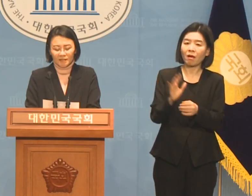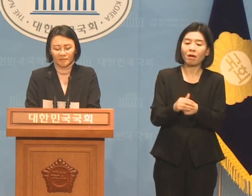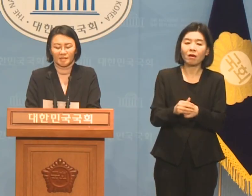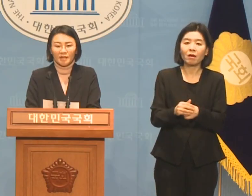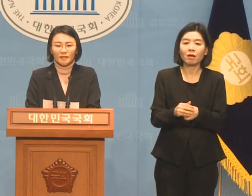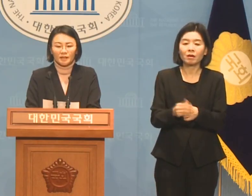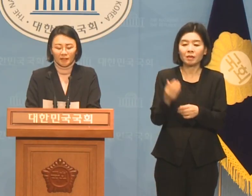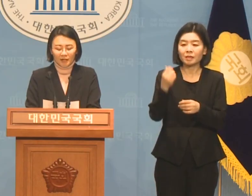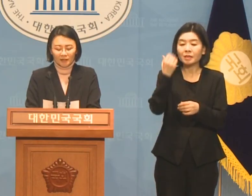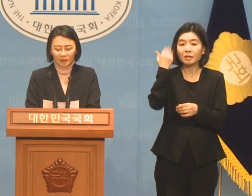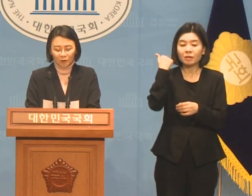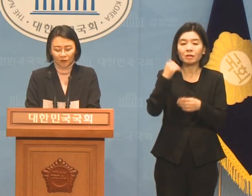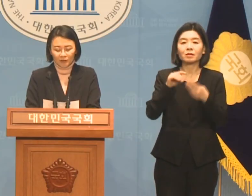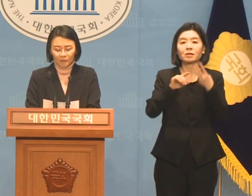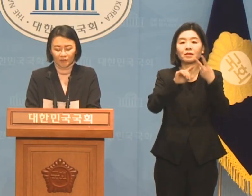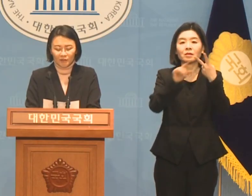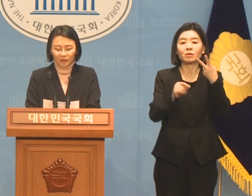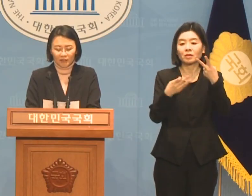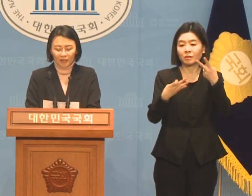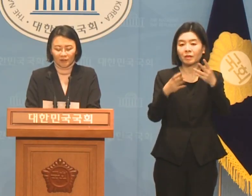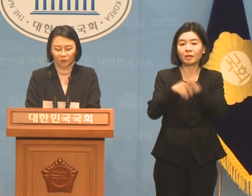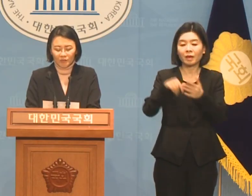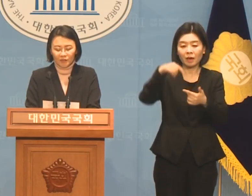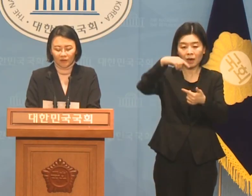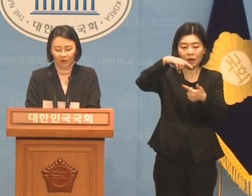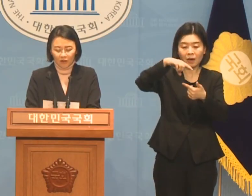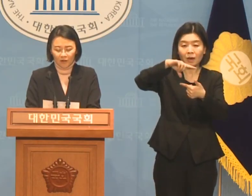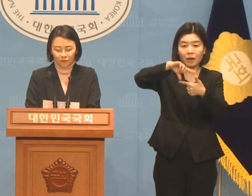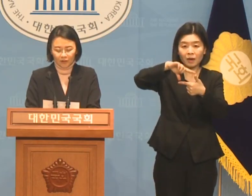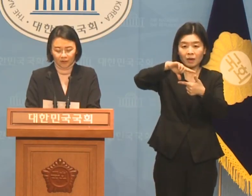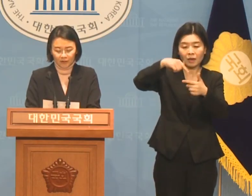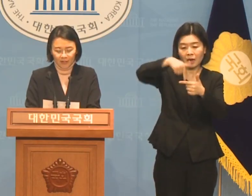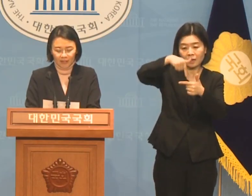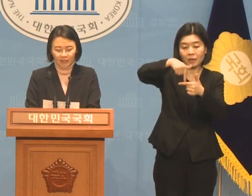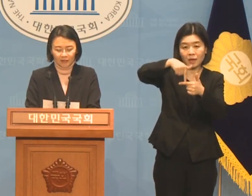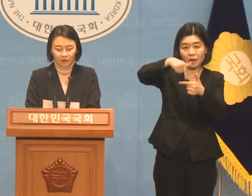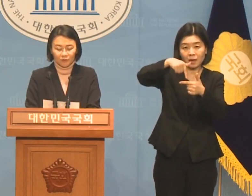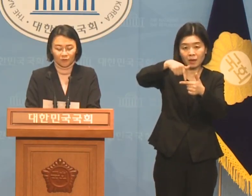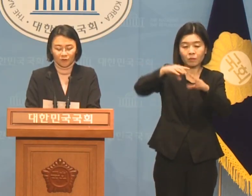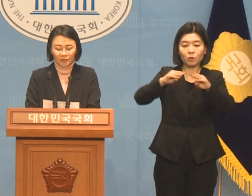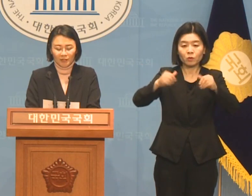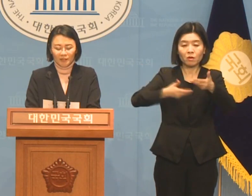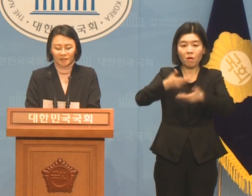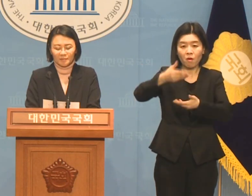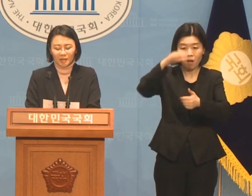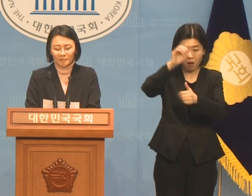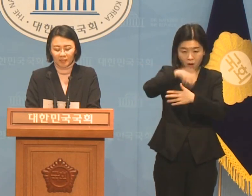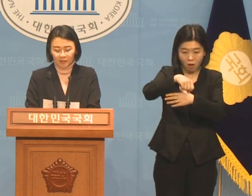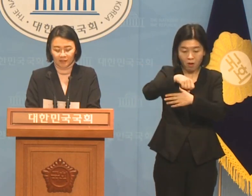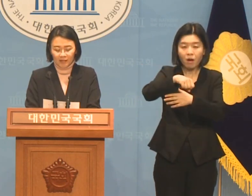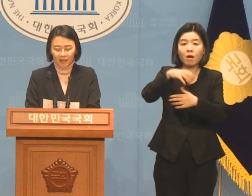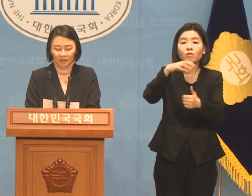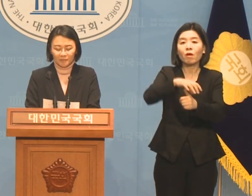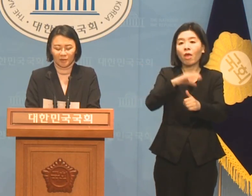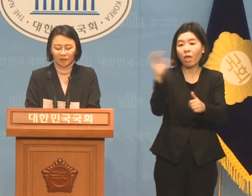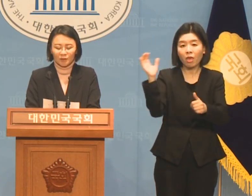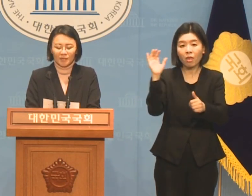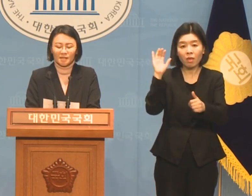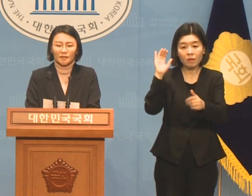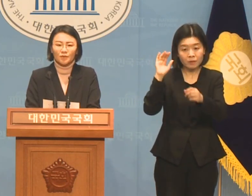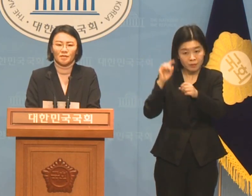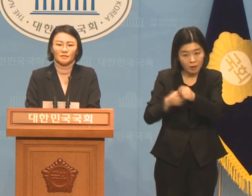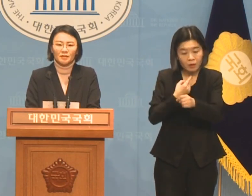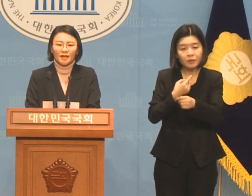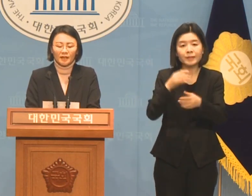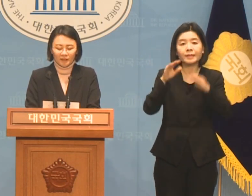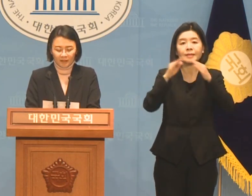지난달 14일 강남권 일부 지역에 대한 토지거래 허가구역을 해제한 이후 집값 상승세가 급격히